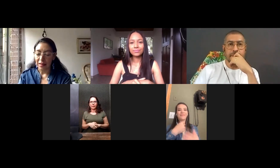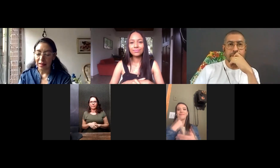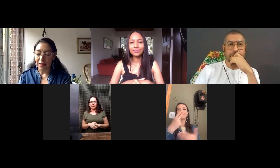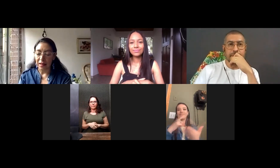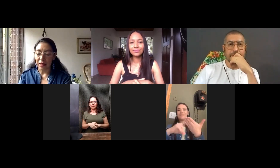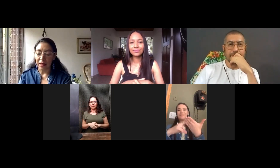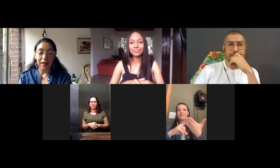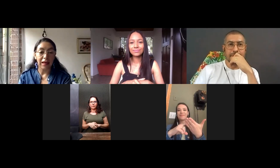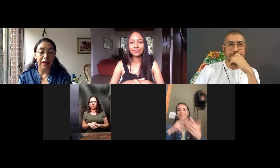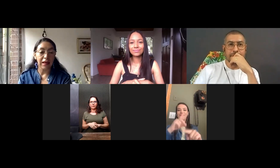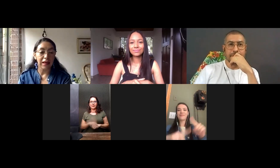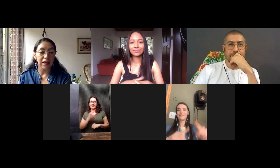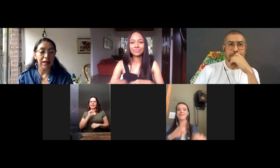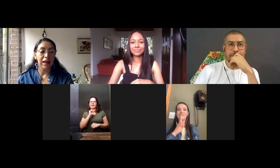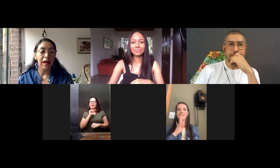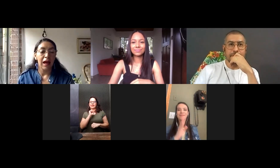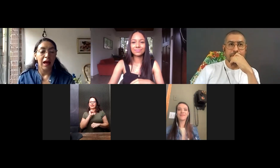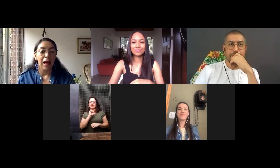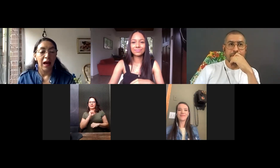Sí.